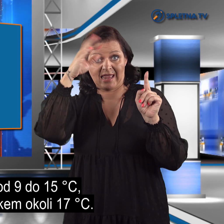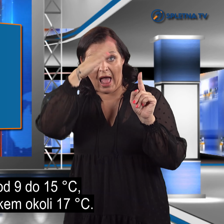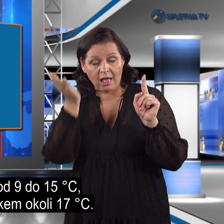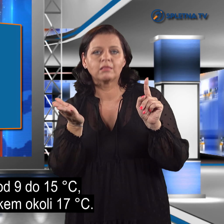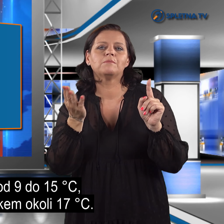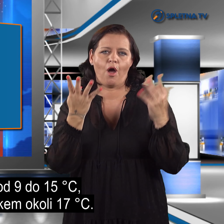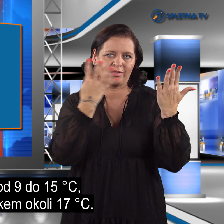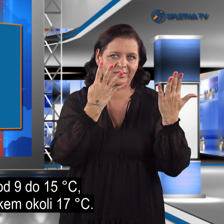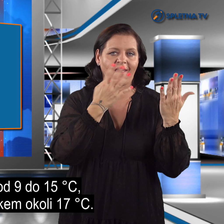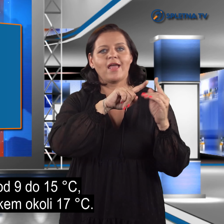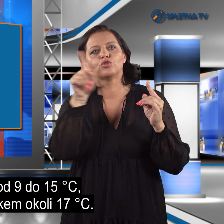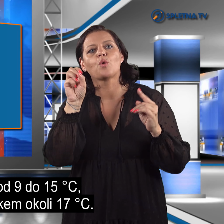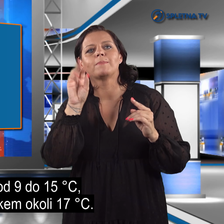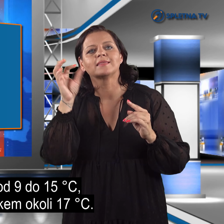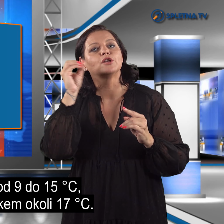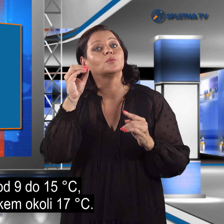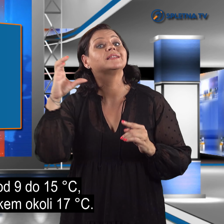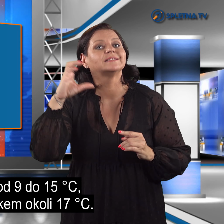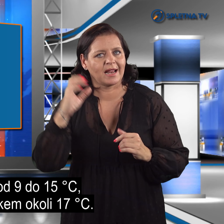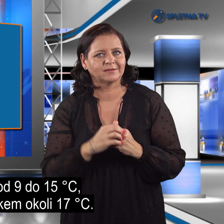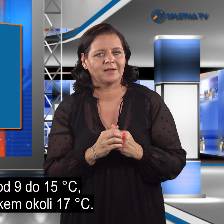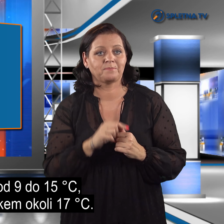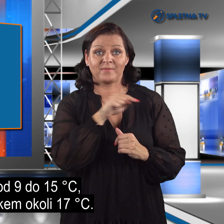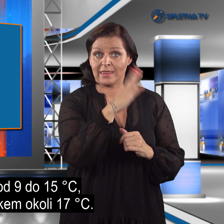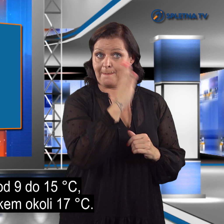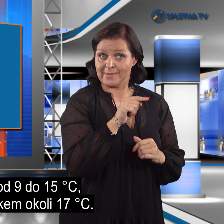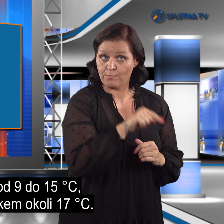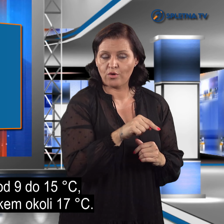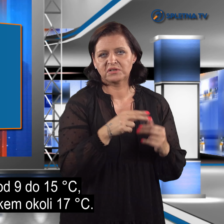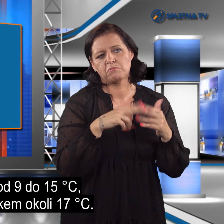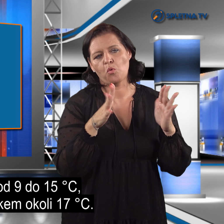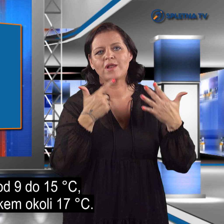15 stopinj, na Primorskem okoli 17 stopinj.